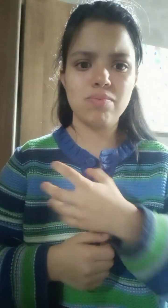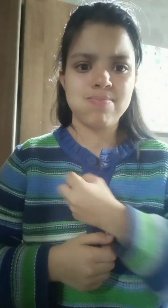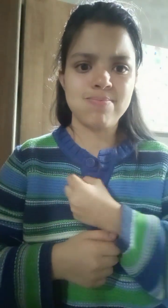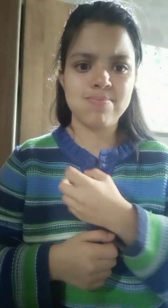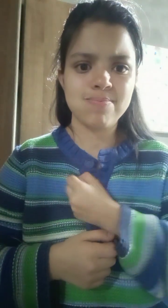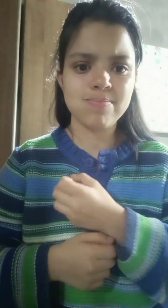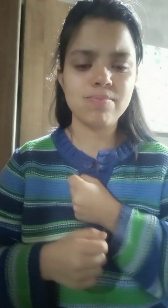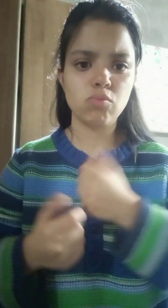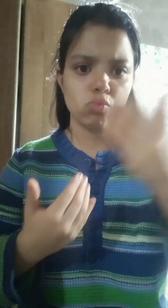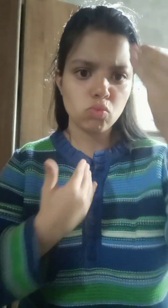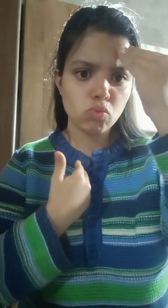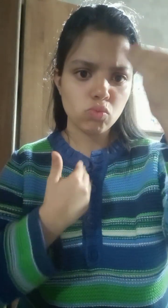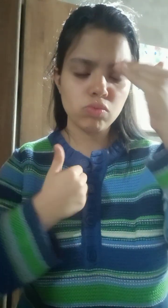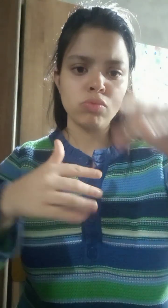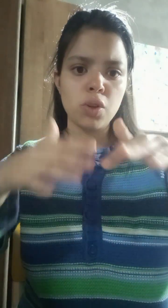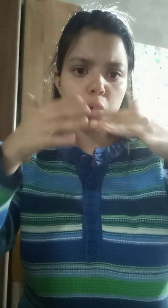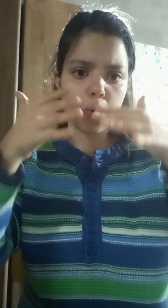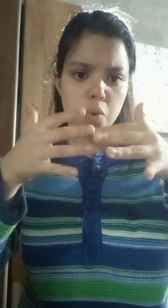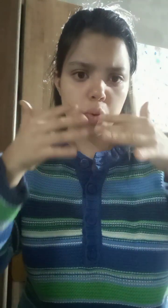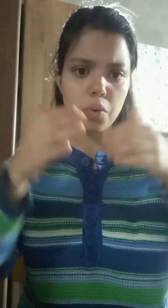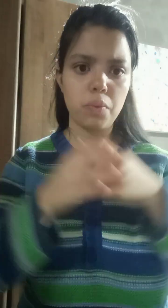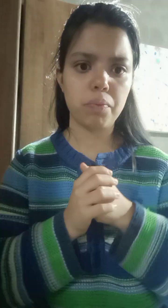El lóbulo parietal, arriba.